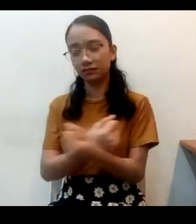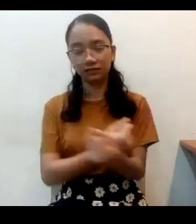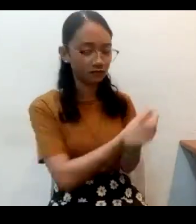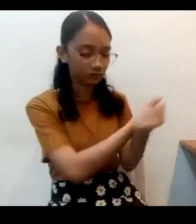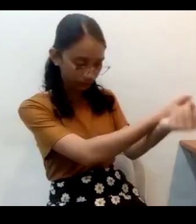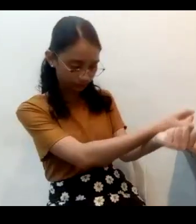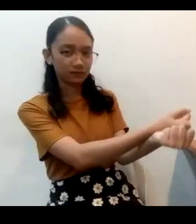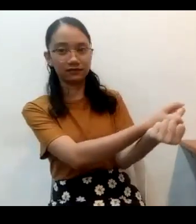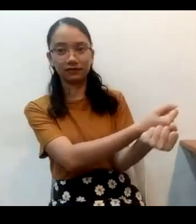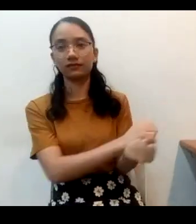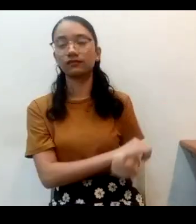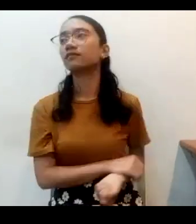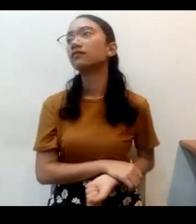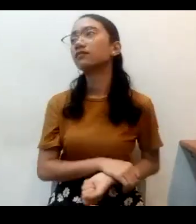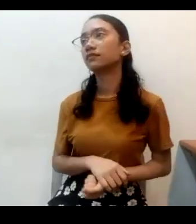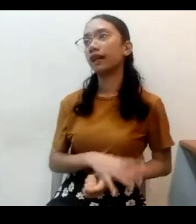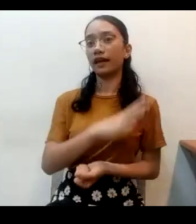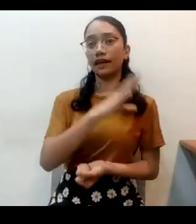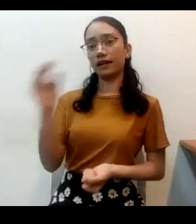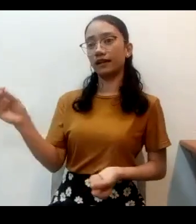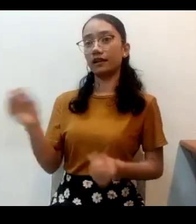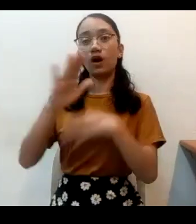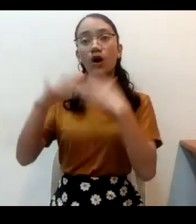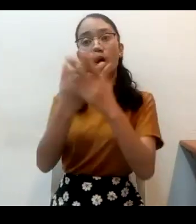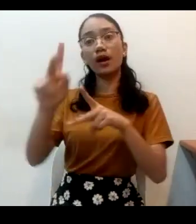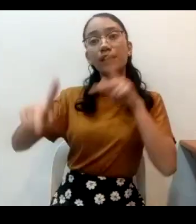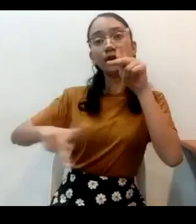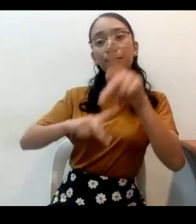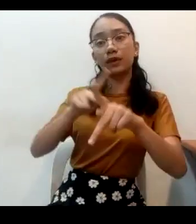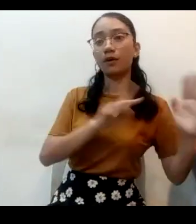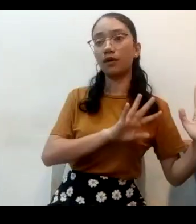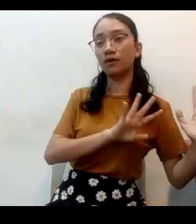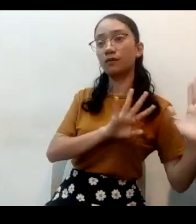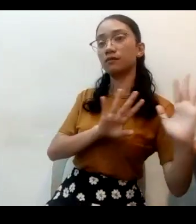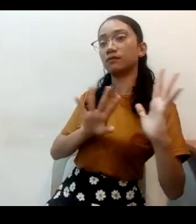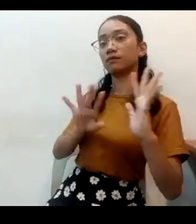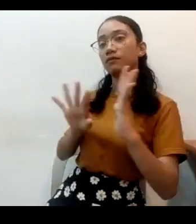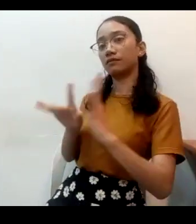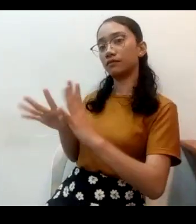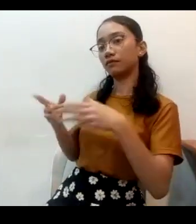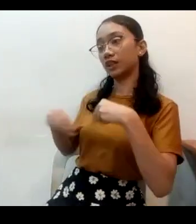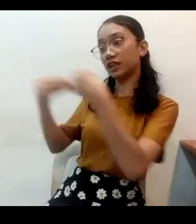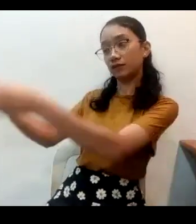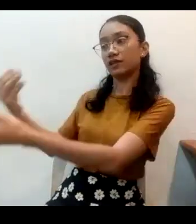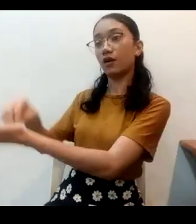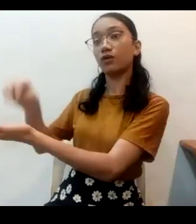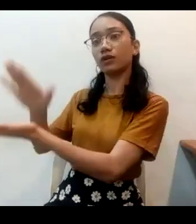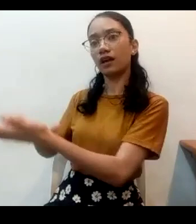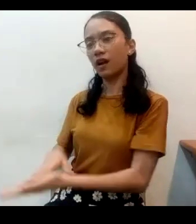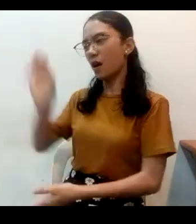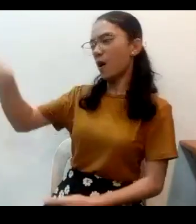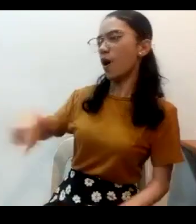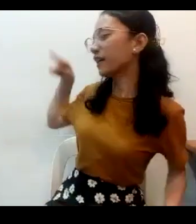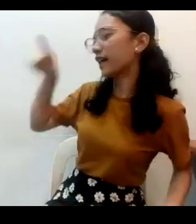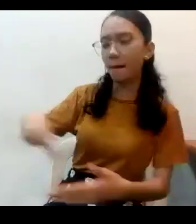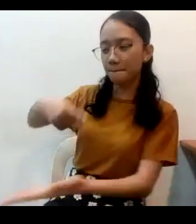who rent the money came to him. At lahat po ng mga tao na nagpautang sa kanya ay pumunta sa kanya. They shout and hold him